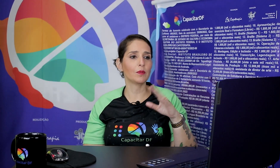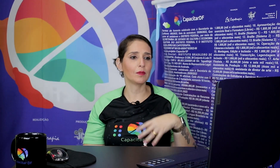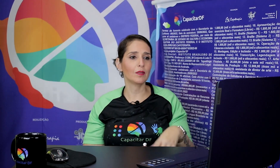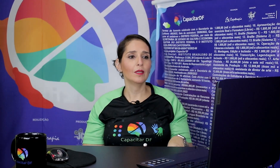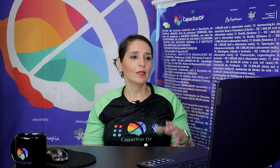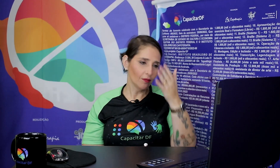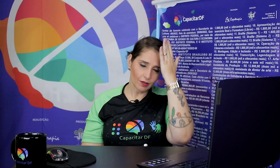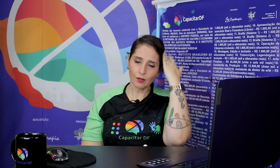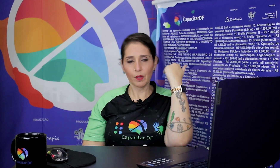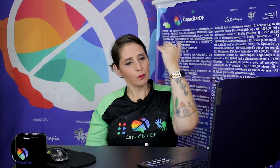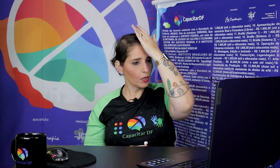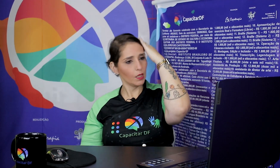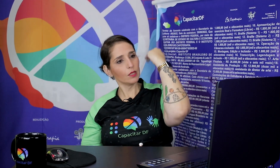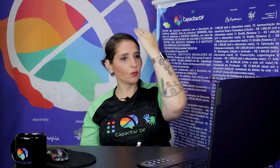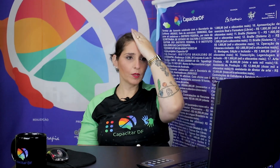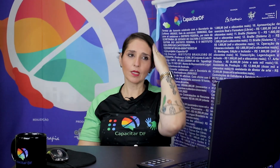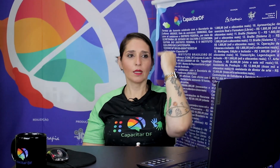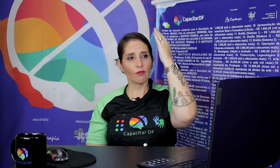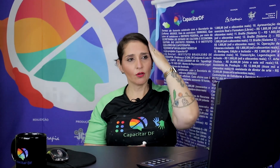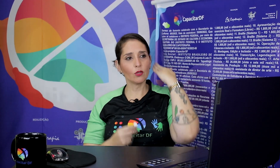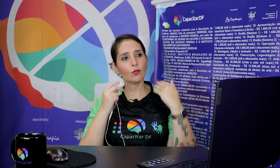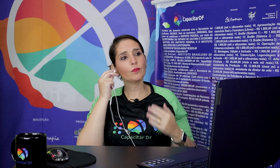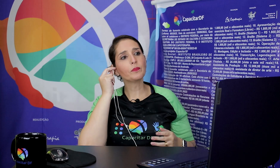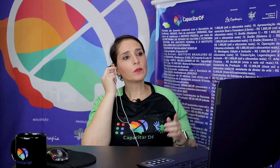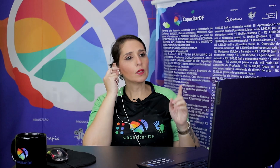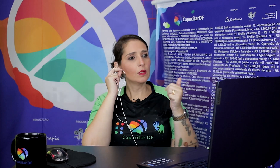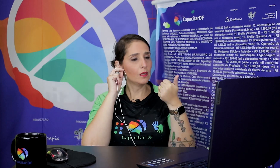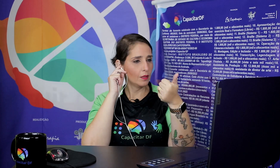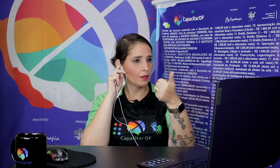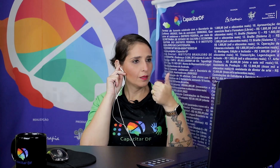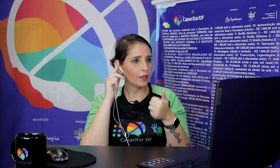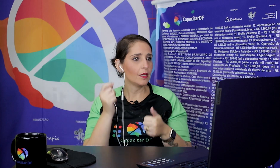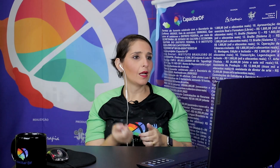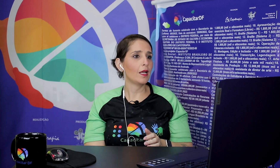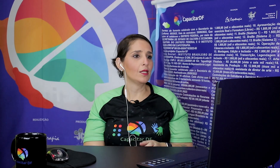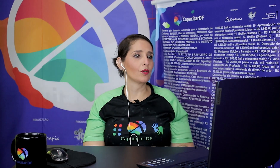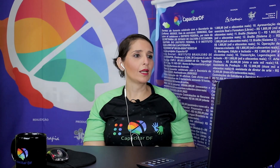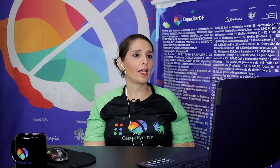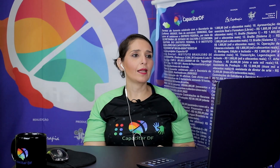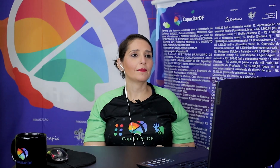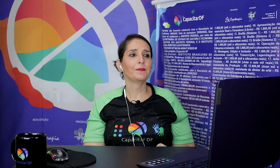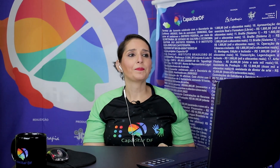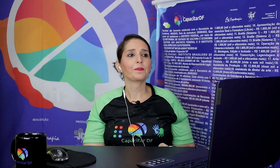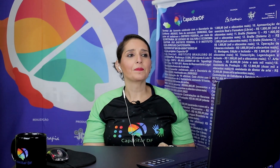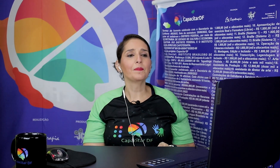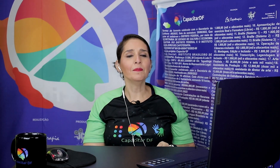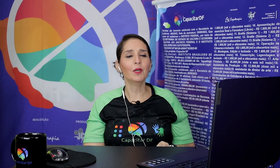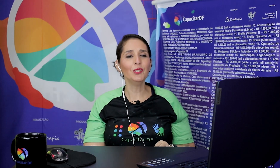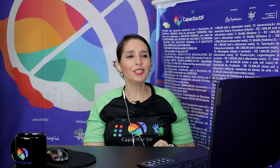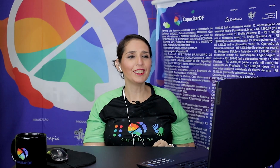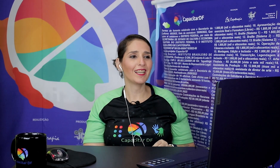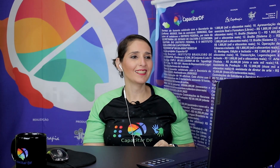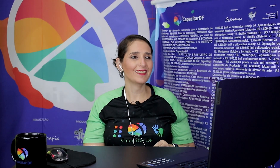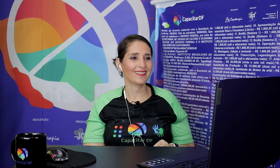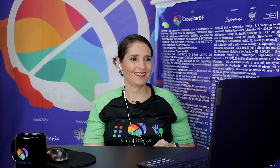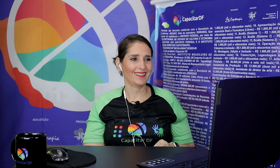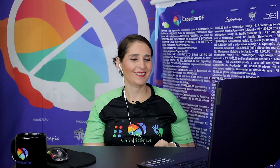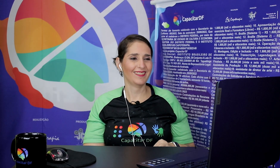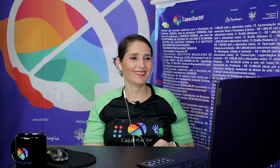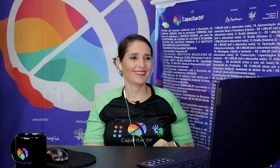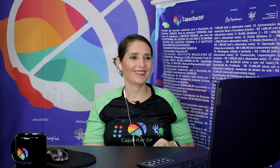abrindo, ficando bem bonito para sair na foto. Aí, Bom Julinéia. dia, Bom bom dia.